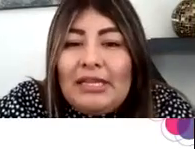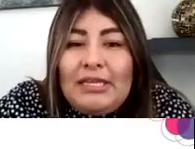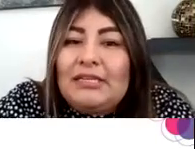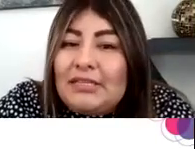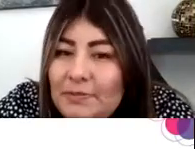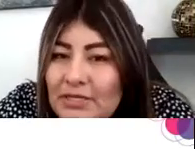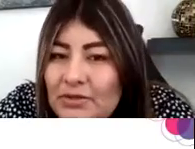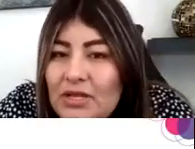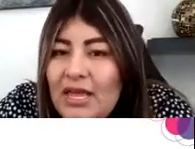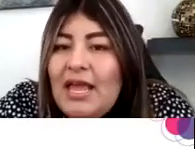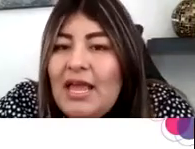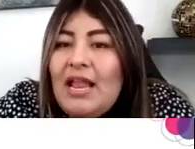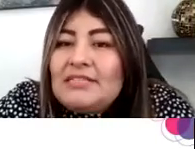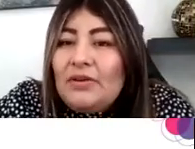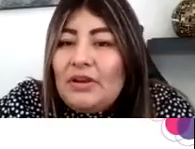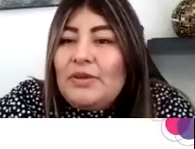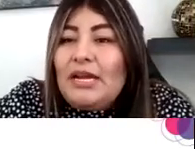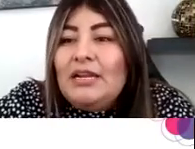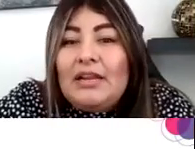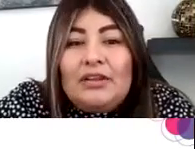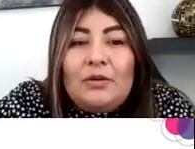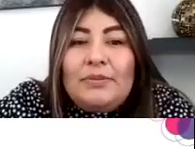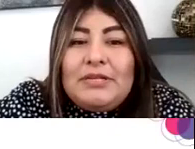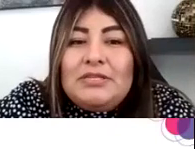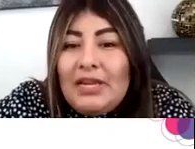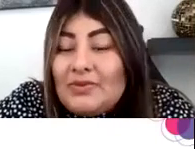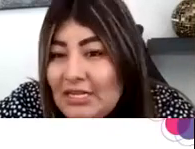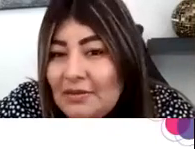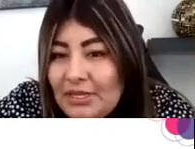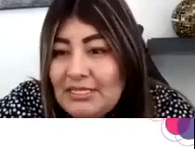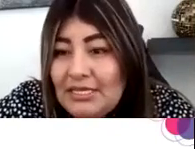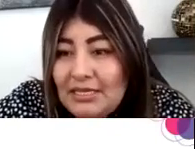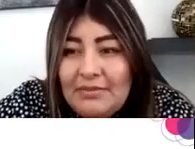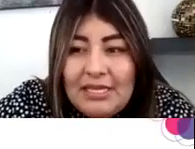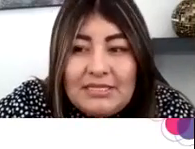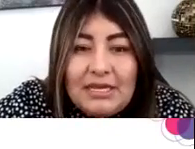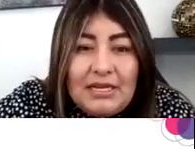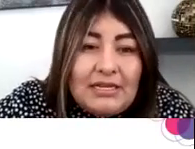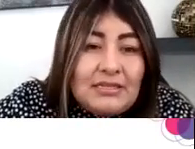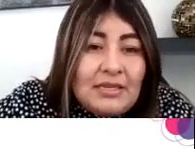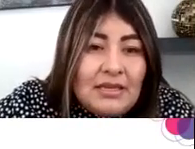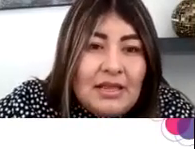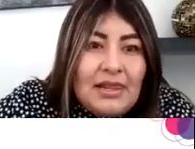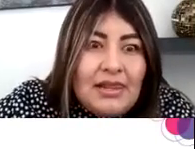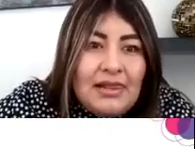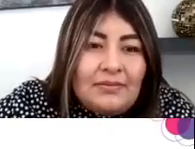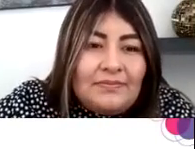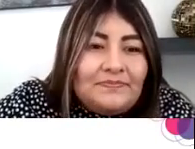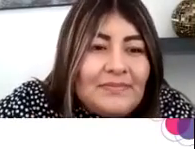tiene 3 pisos. Las aulas se ubican en el último piso a las cuales se puede acceder mediante escaleras. Oh.